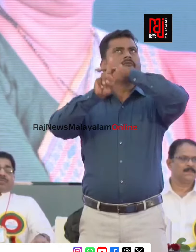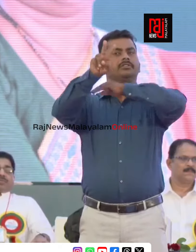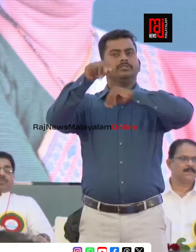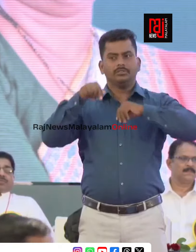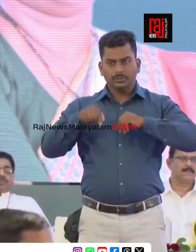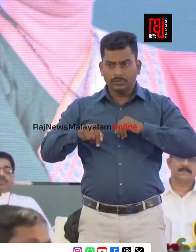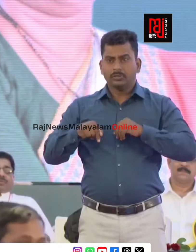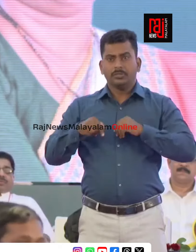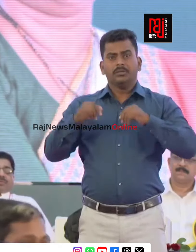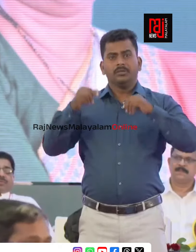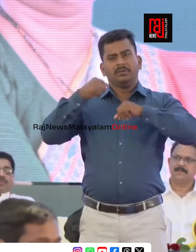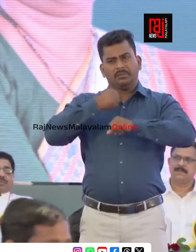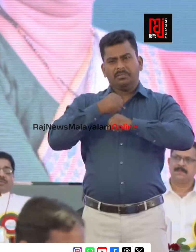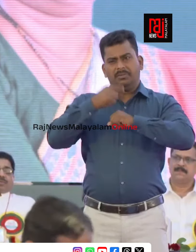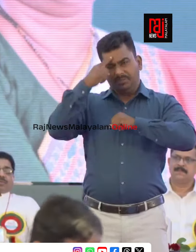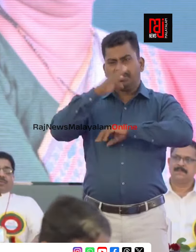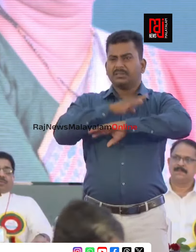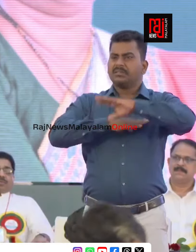സമഗ്രവും വിശാലവുമായ